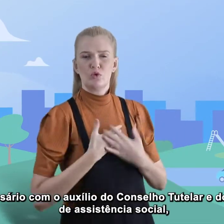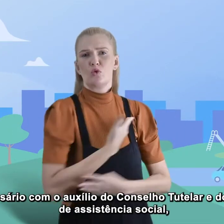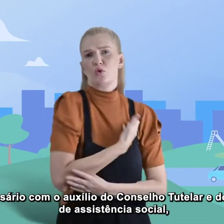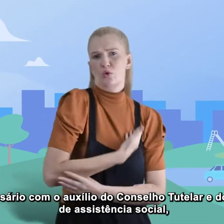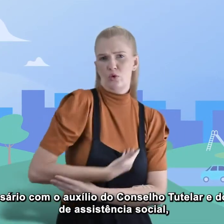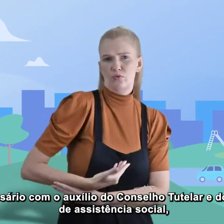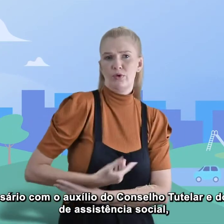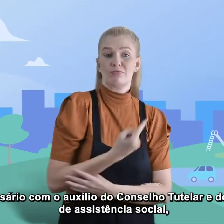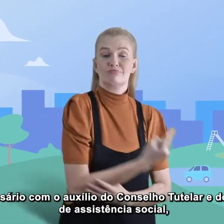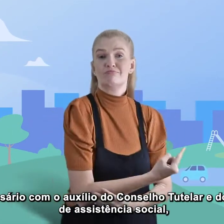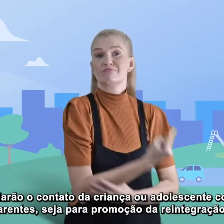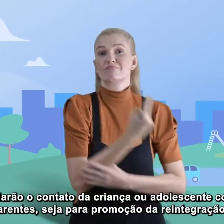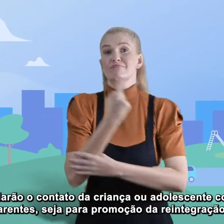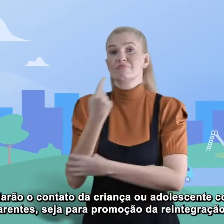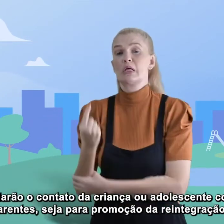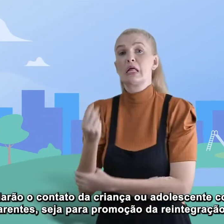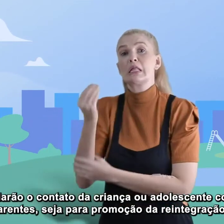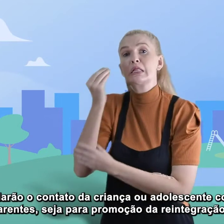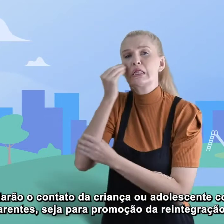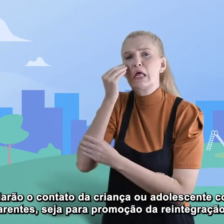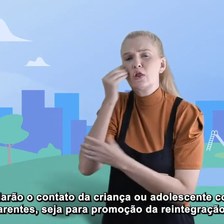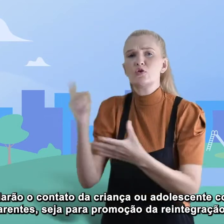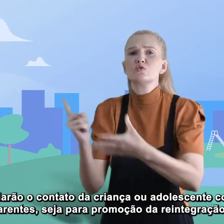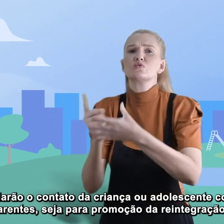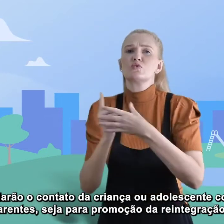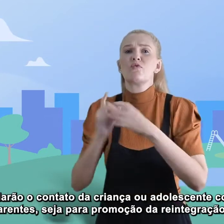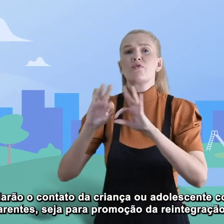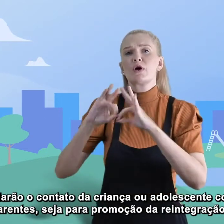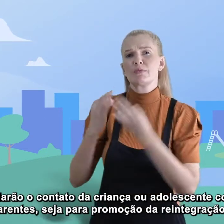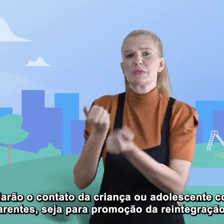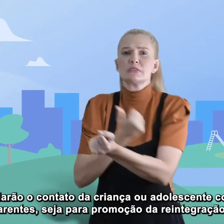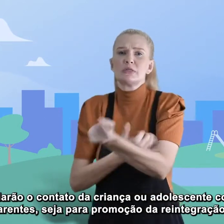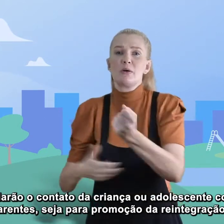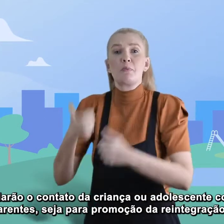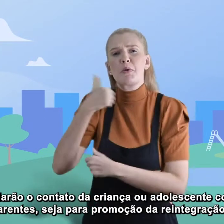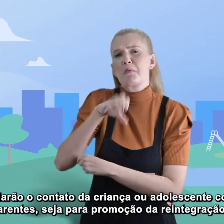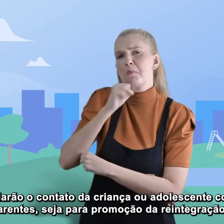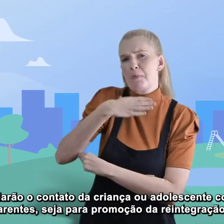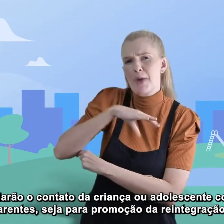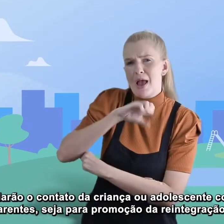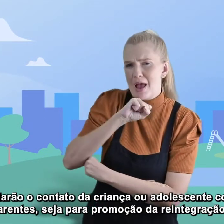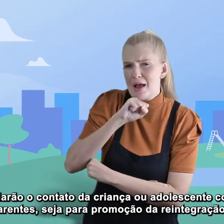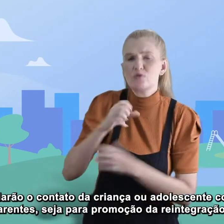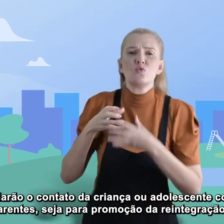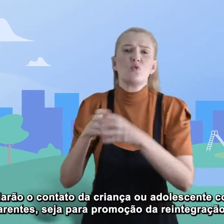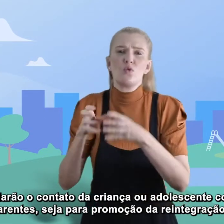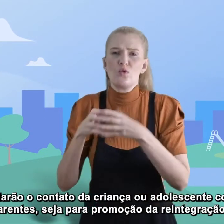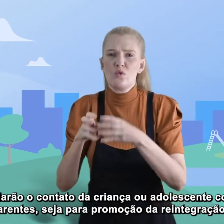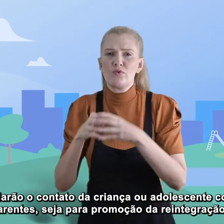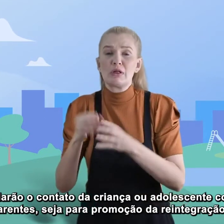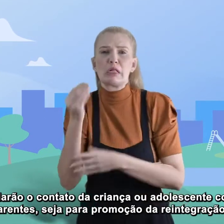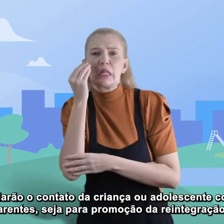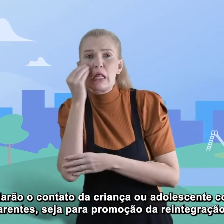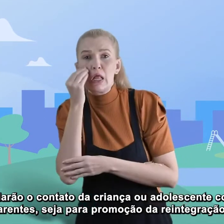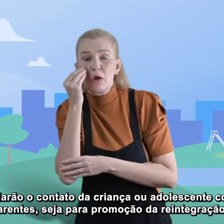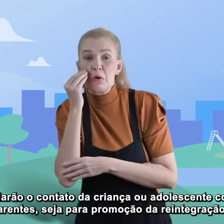assistência social, estimularão o contato da criança ou adolescente com seus pais e parentes, seja para a